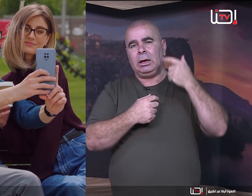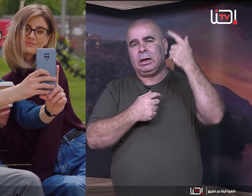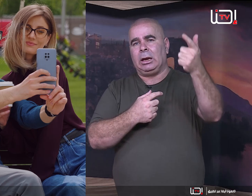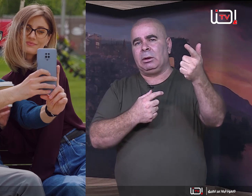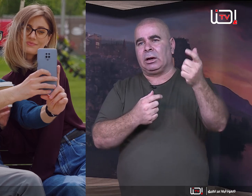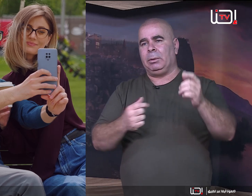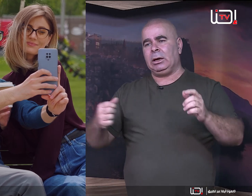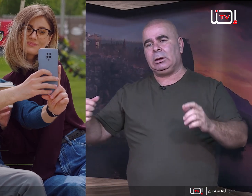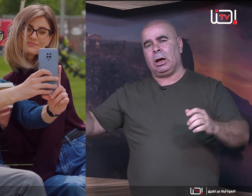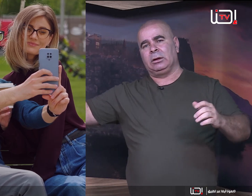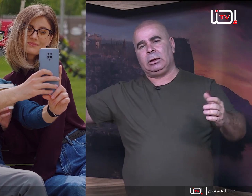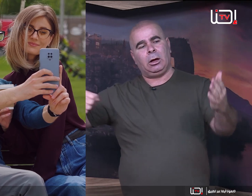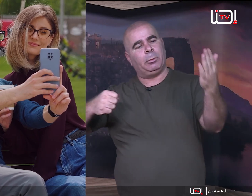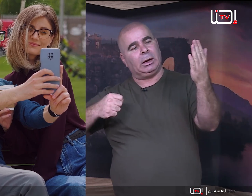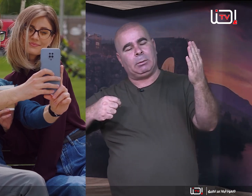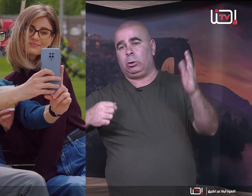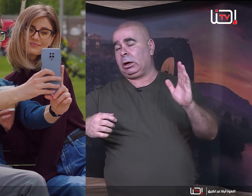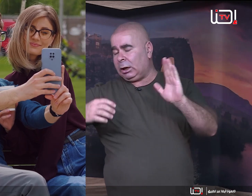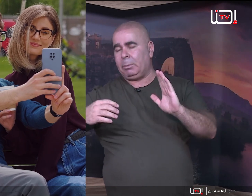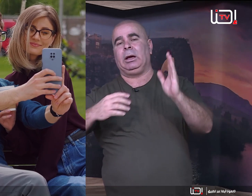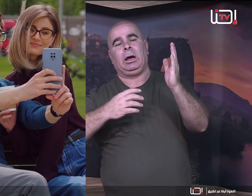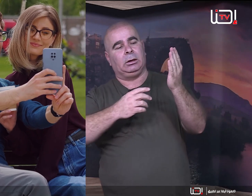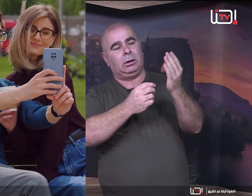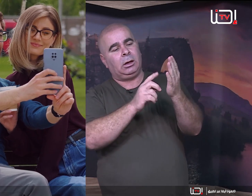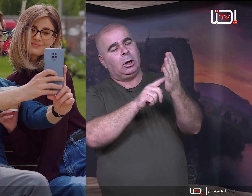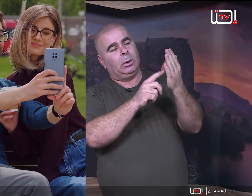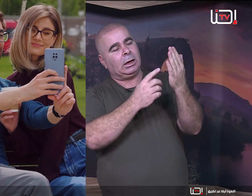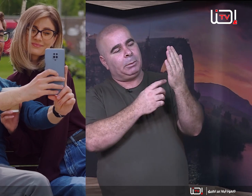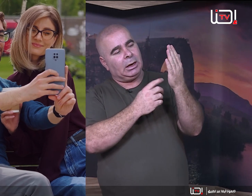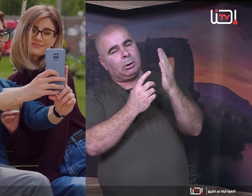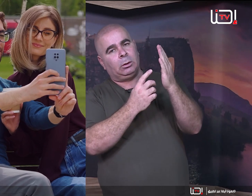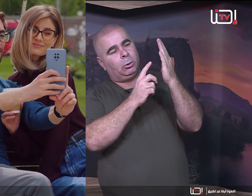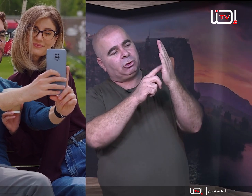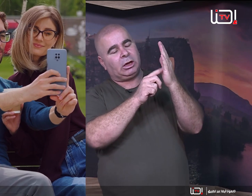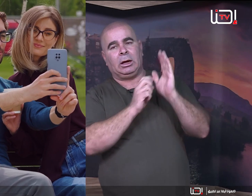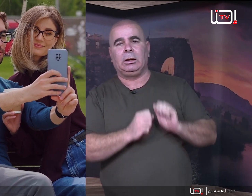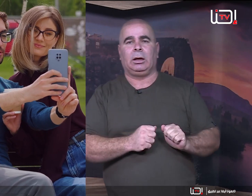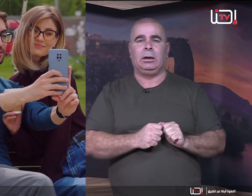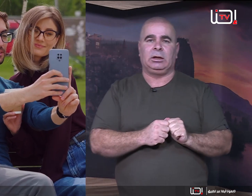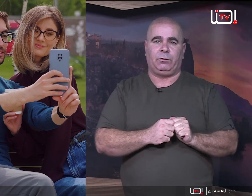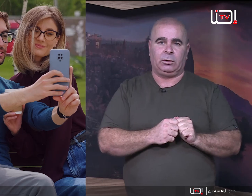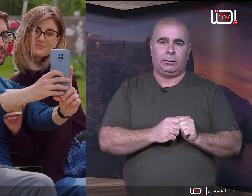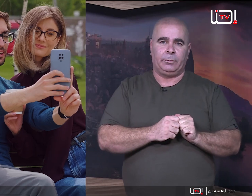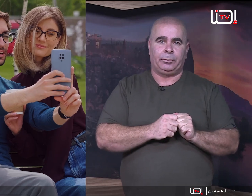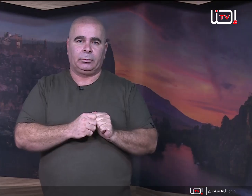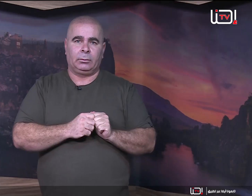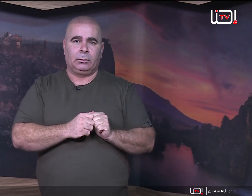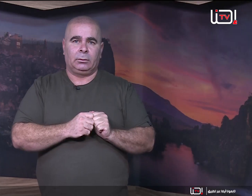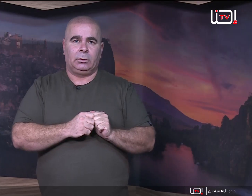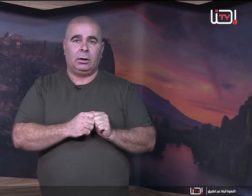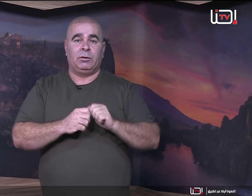اطلع انت على المنظر البعيد حاضنها وبعلمها او تقريبا يعني حاضنها ولكن بعلمها وبيشرح لها على على